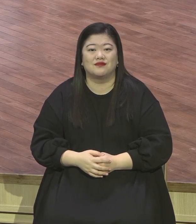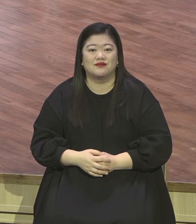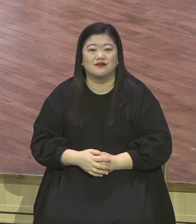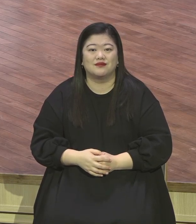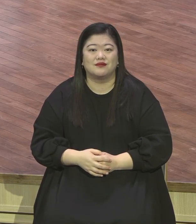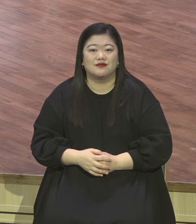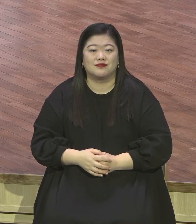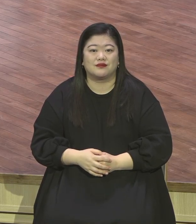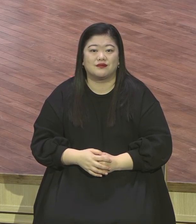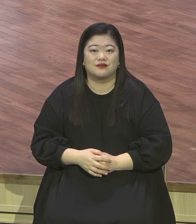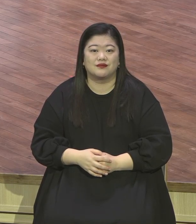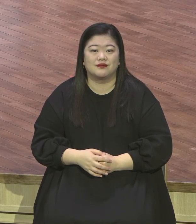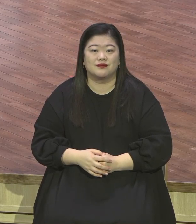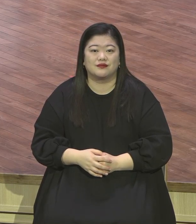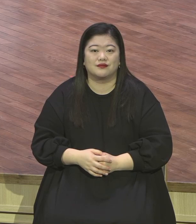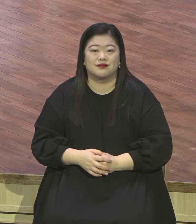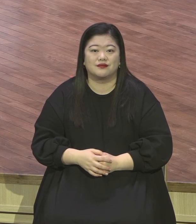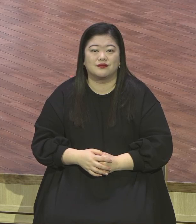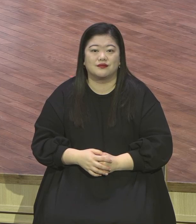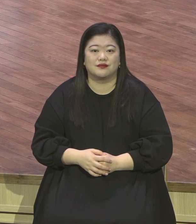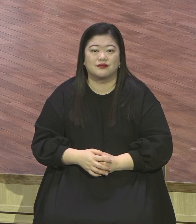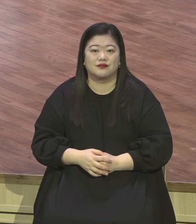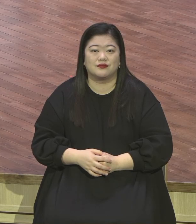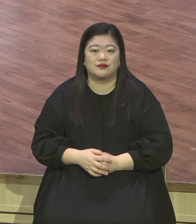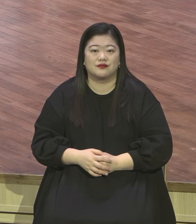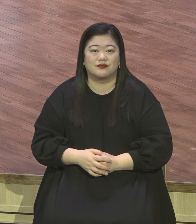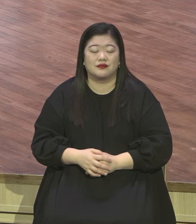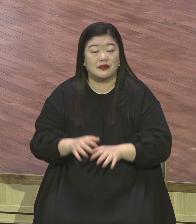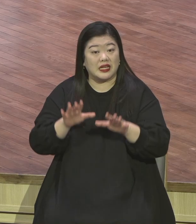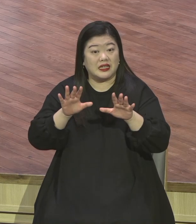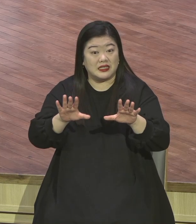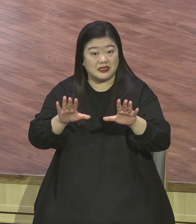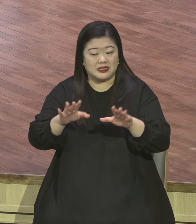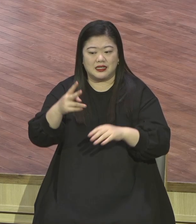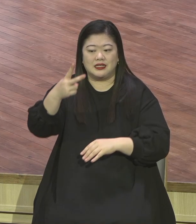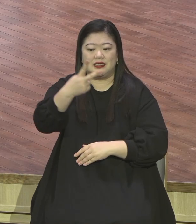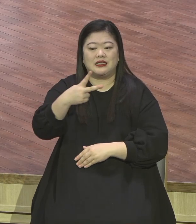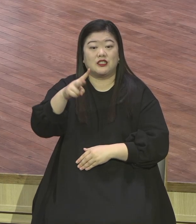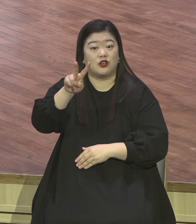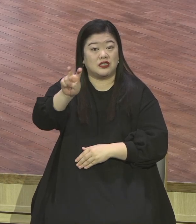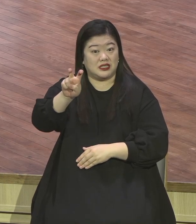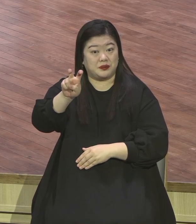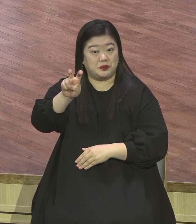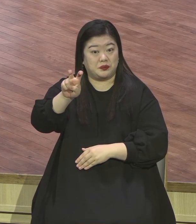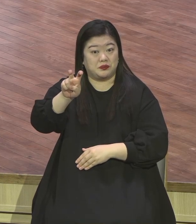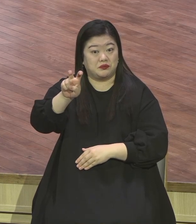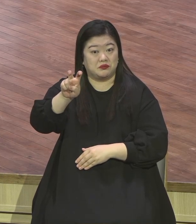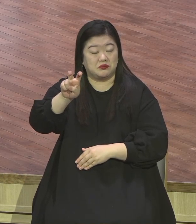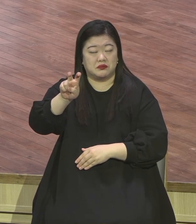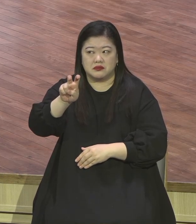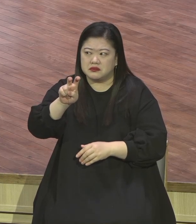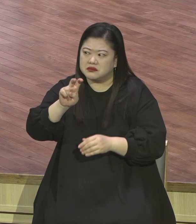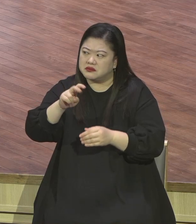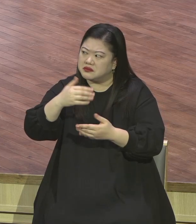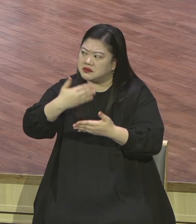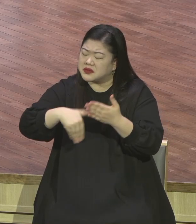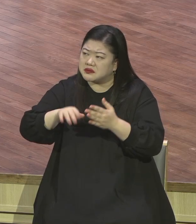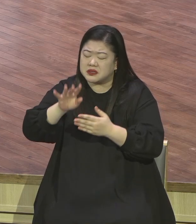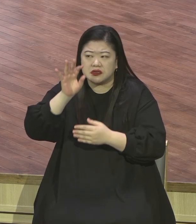이제 2020년 열흘 정도밖에 남지 않았습니다. 혹이라도